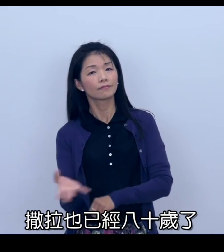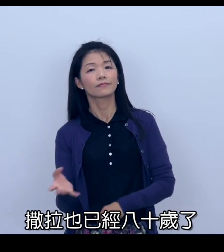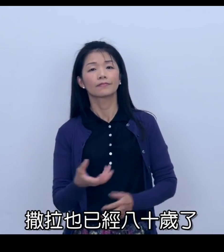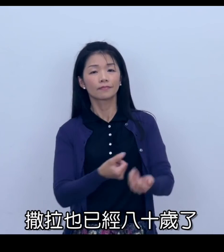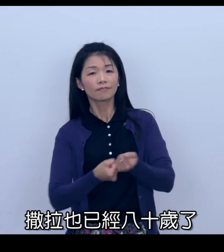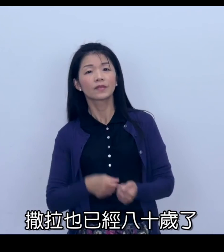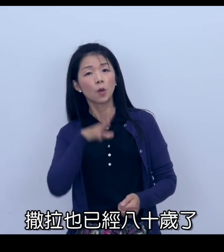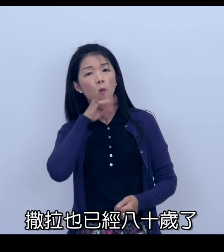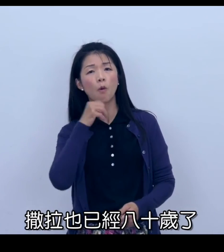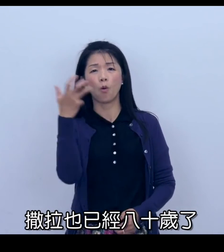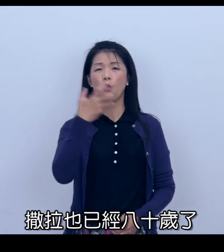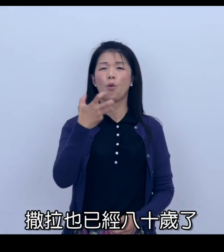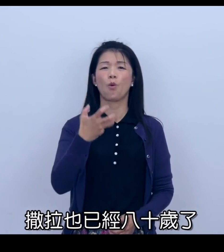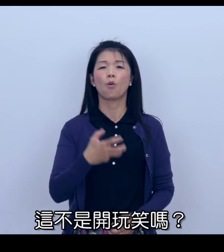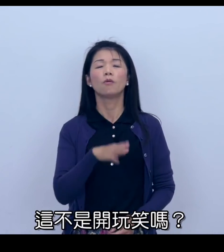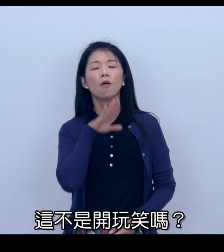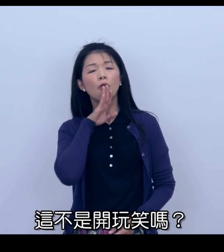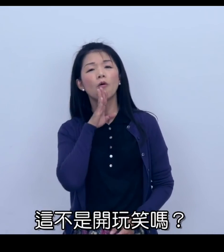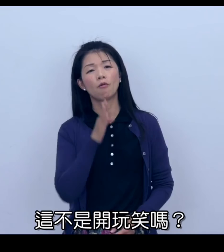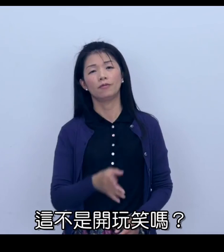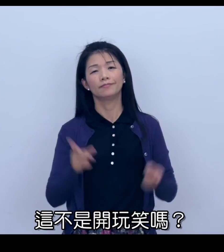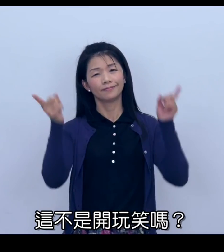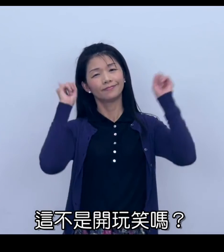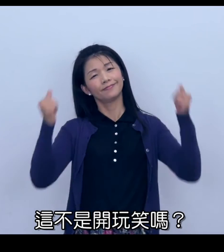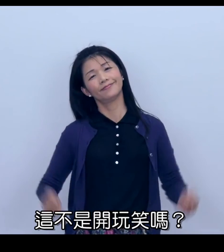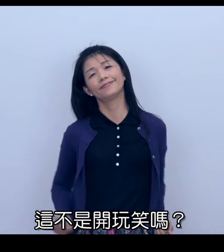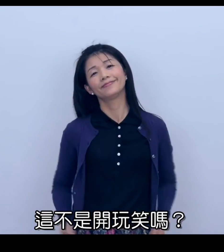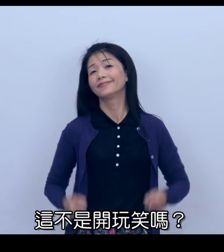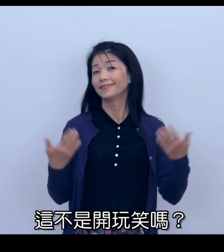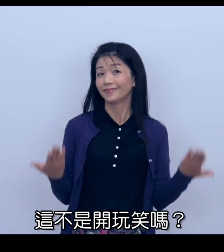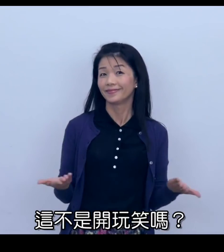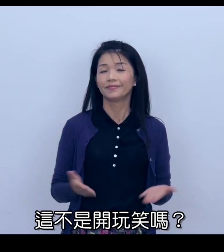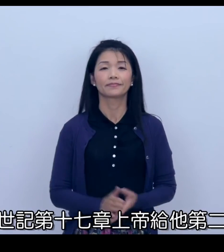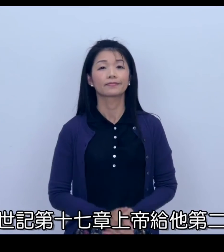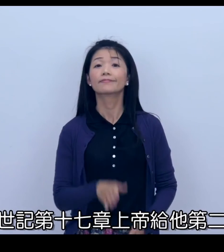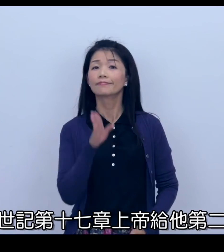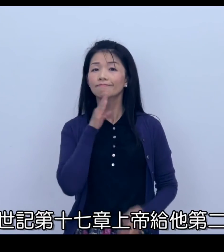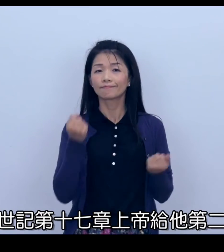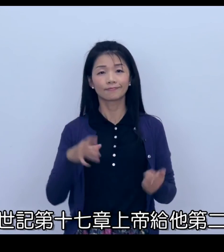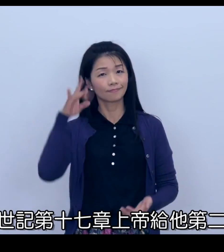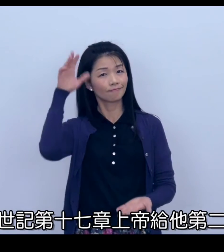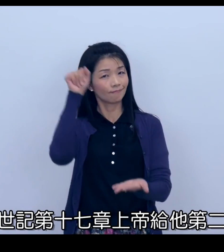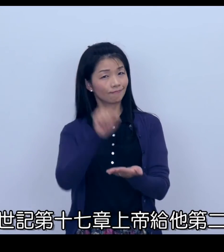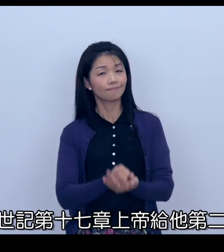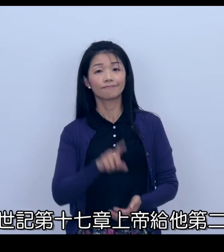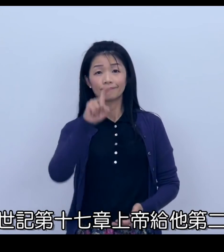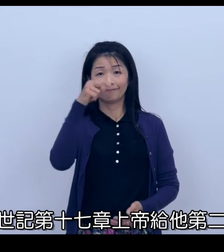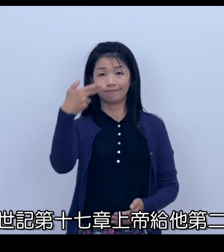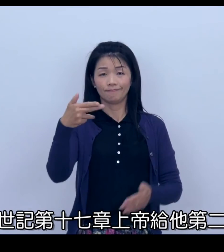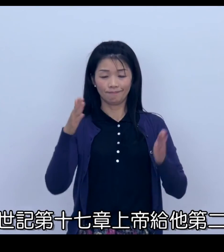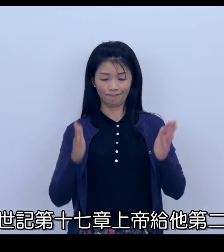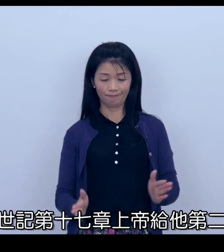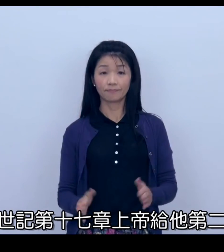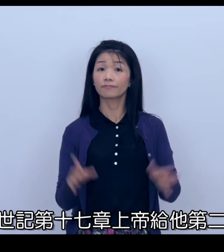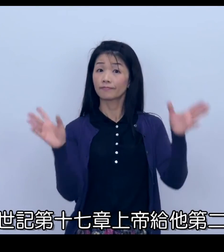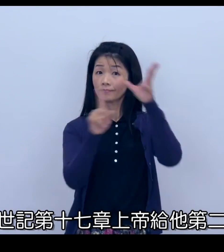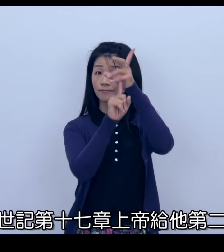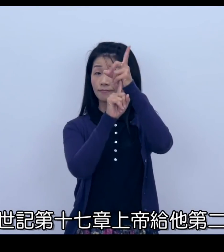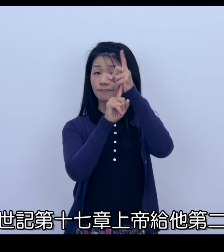经80岁了，这不是开玩笑吗？但在创世纪第17章，上帝给他